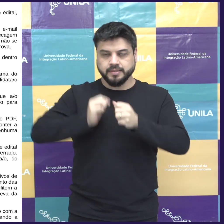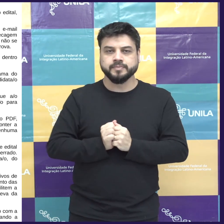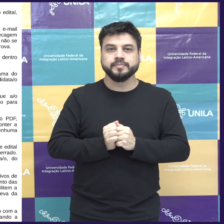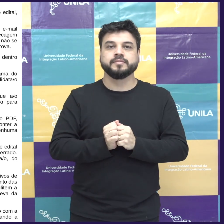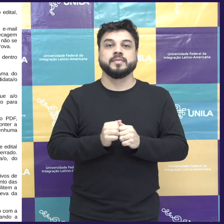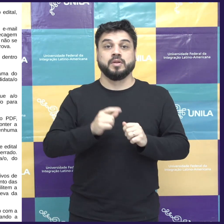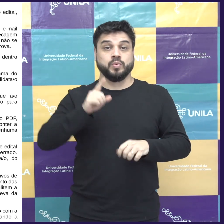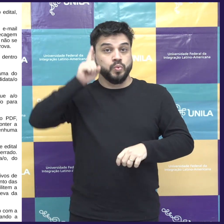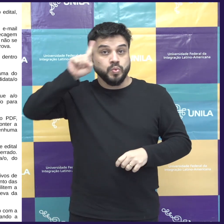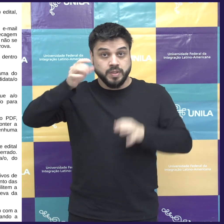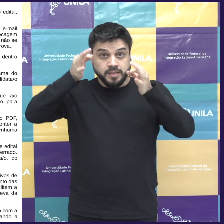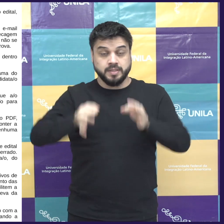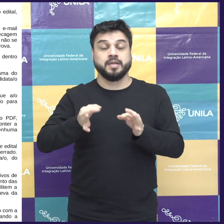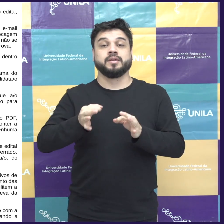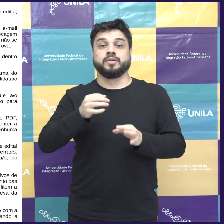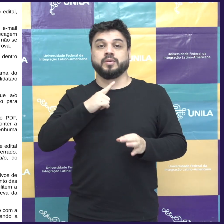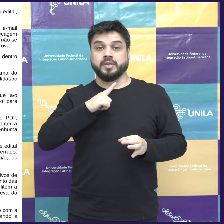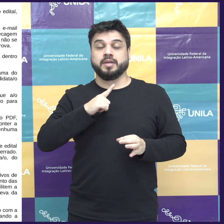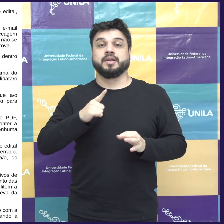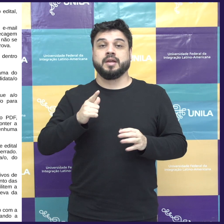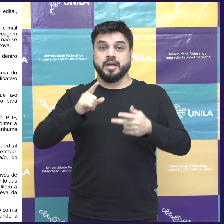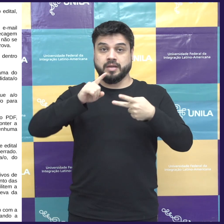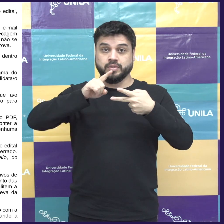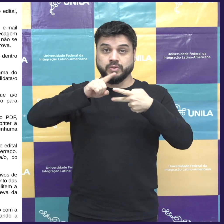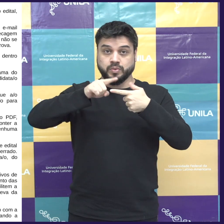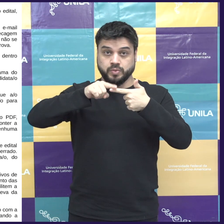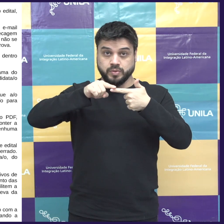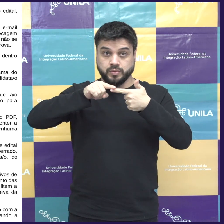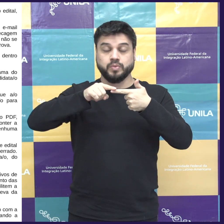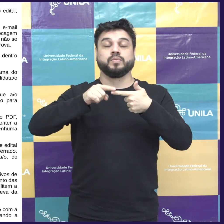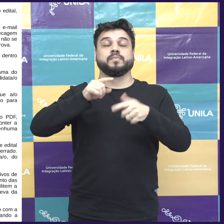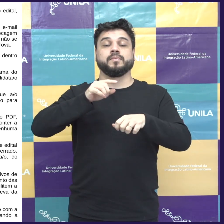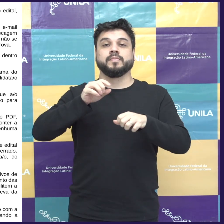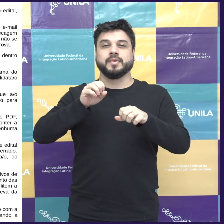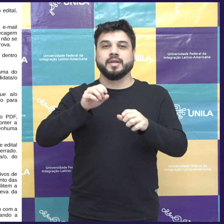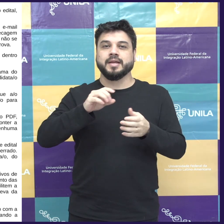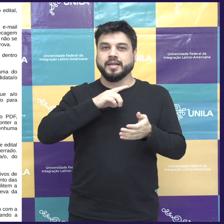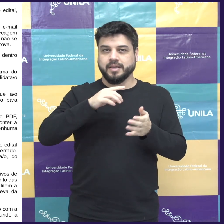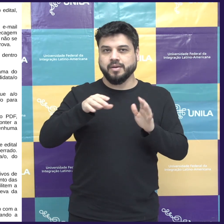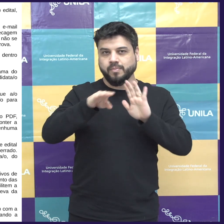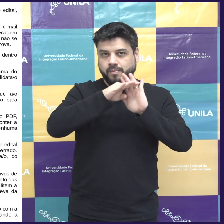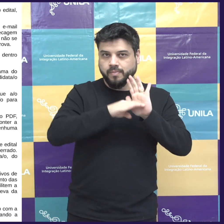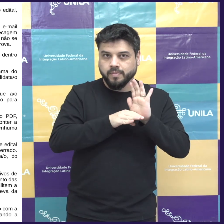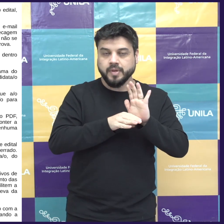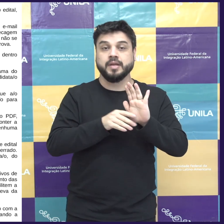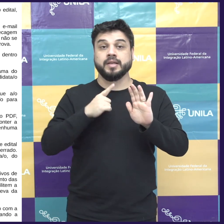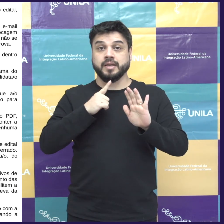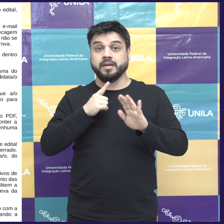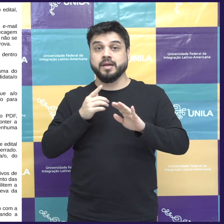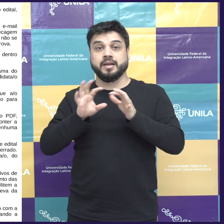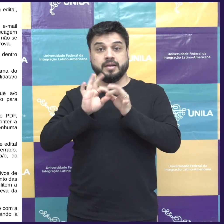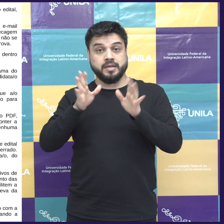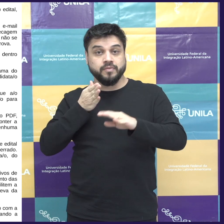a segunda etapa de seleção, será permitido ao candidato acessar o sistema